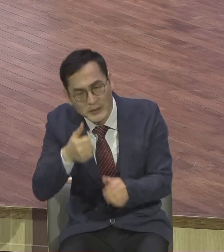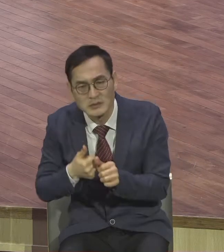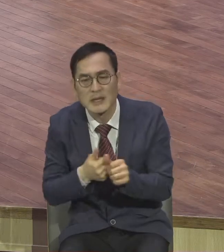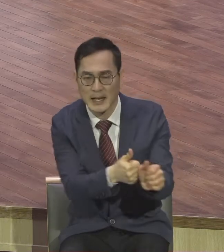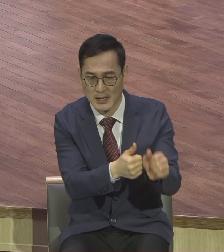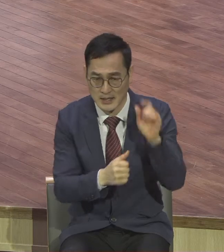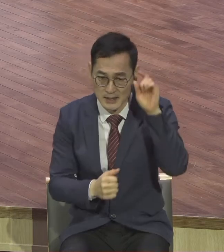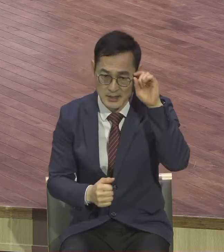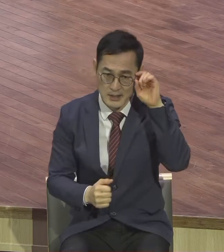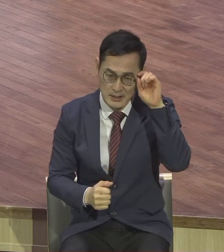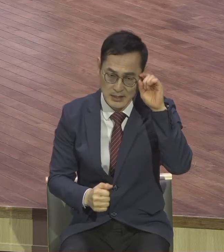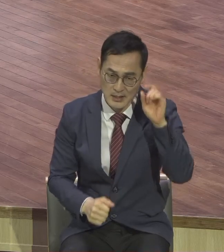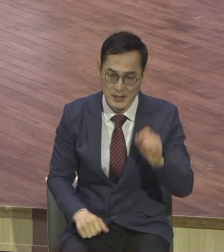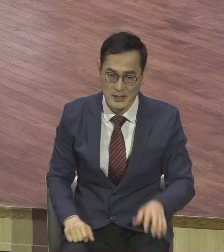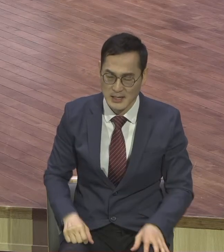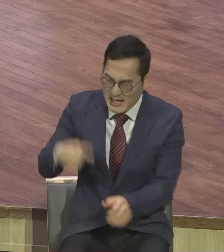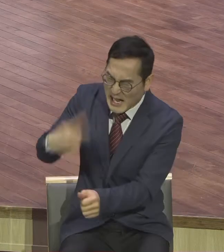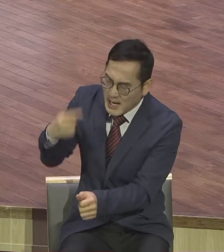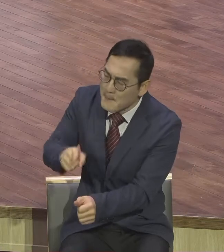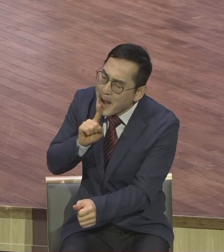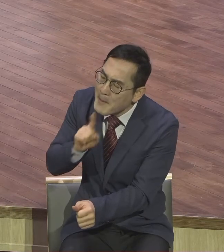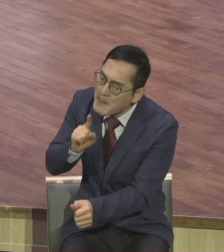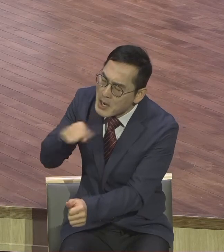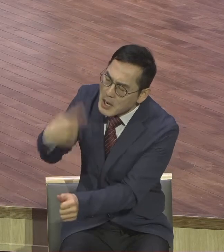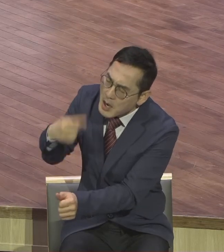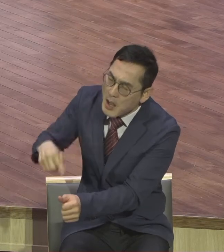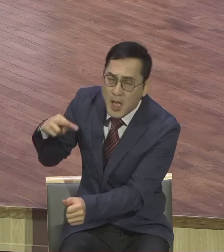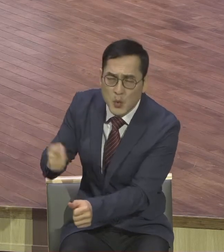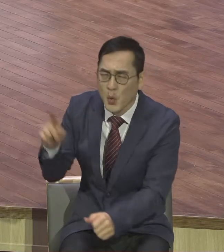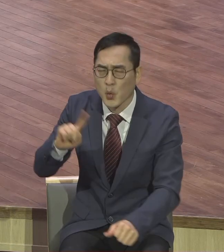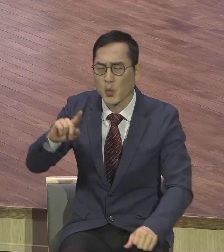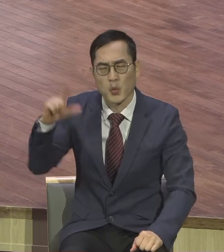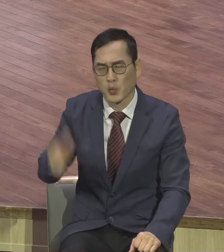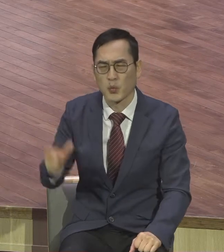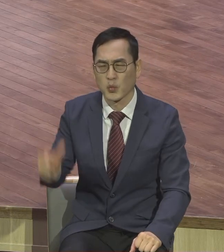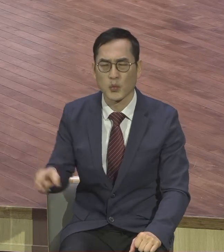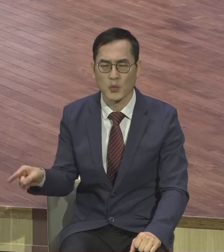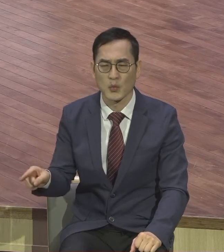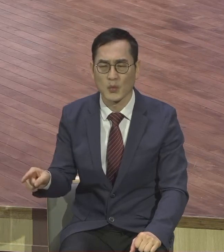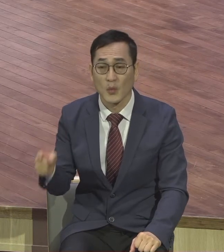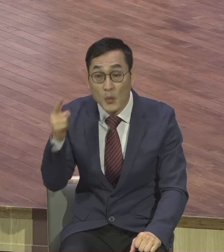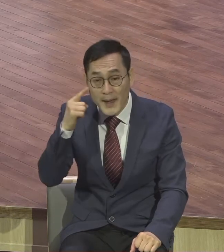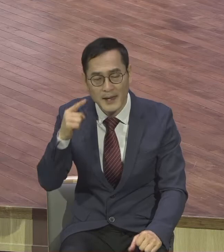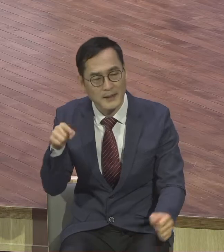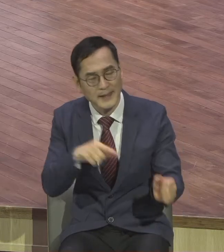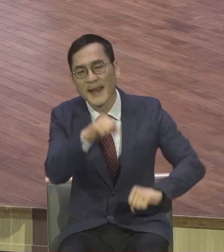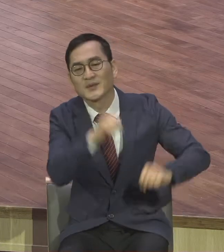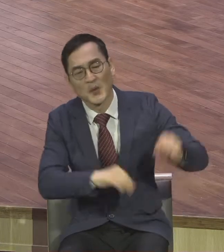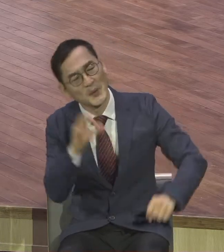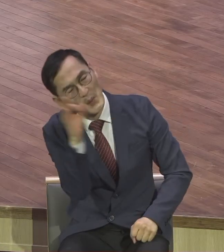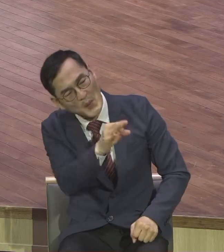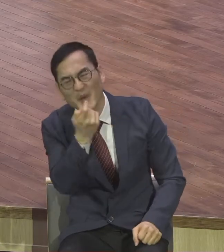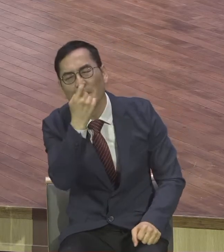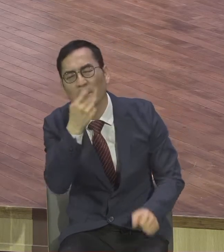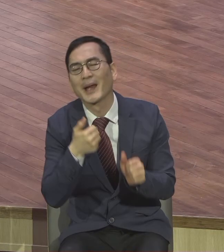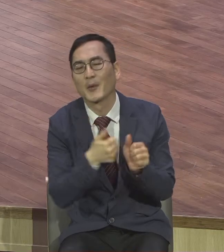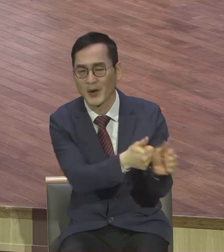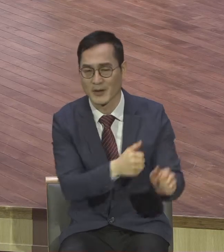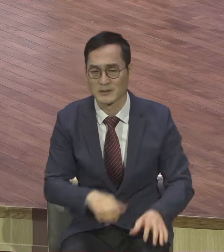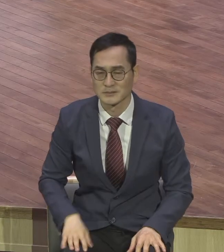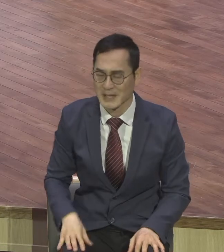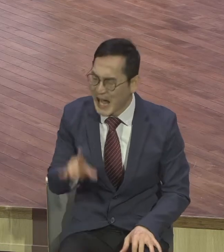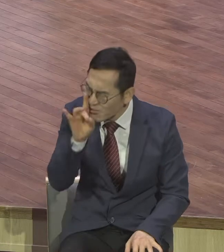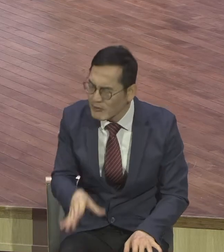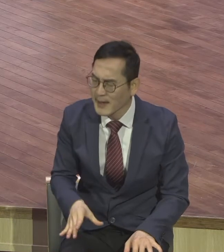살고 있냐 뒷모습 그 통해서 자녀들을 배워요. 여러분이 생각할 때 막 잔소리하고